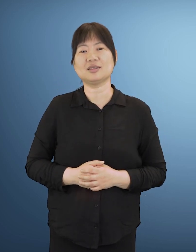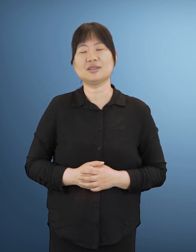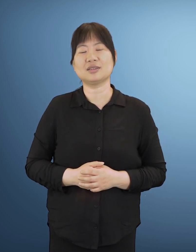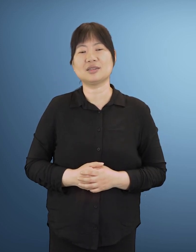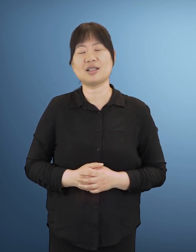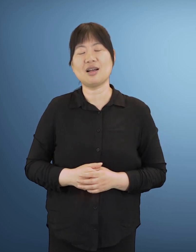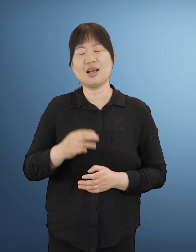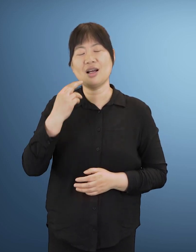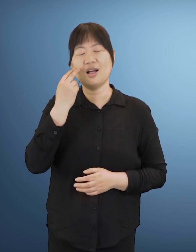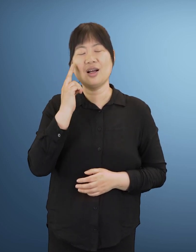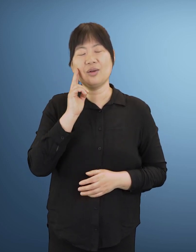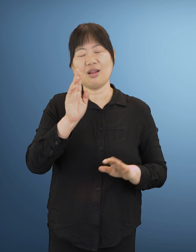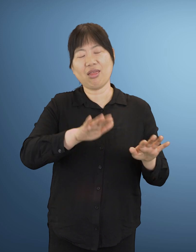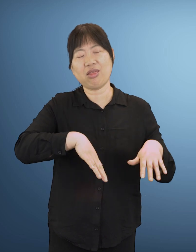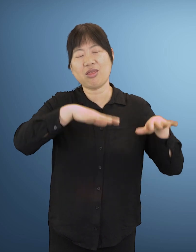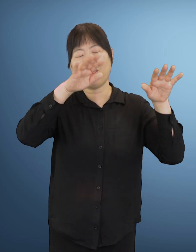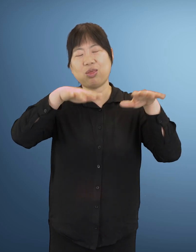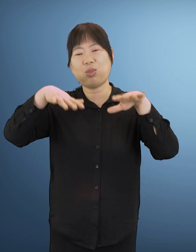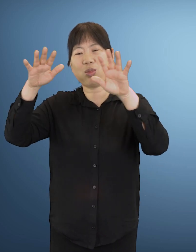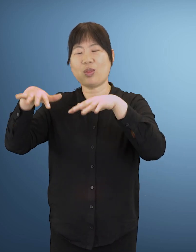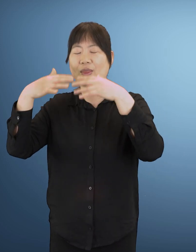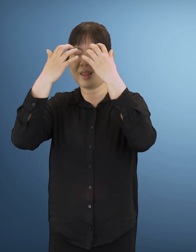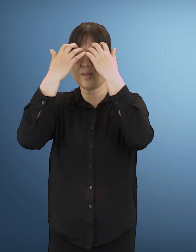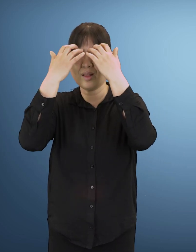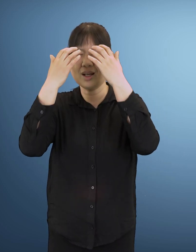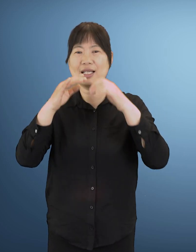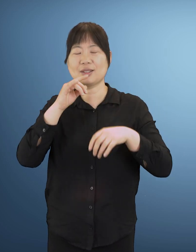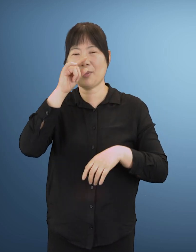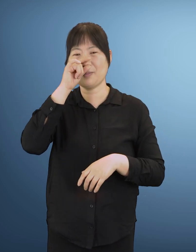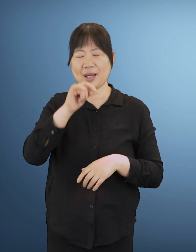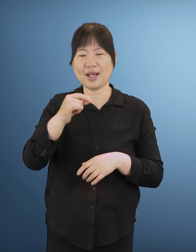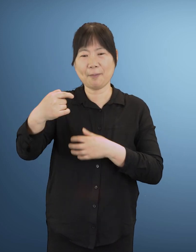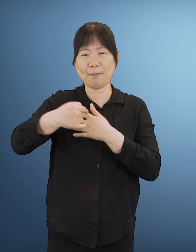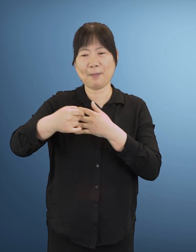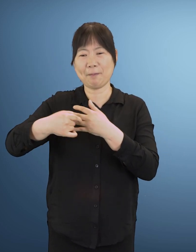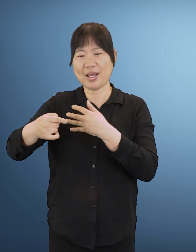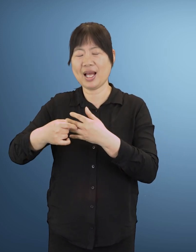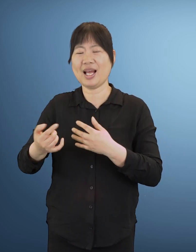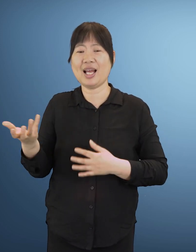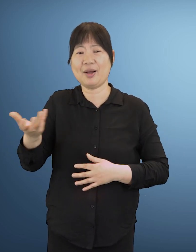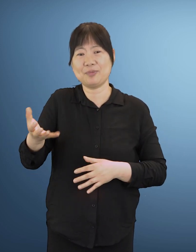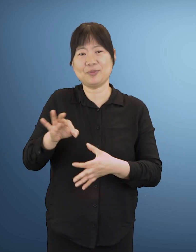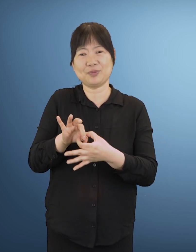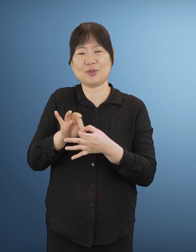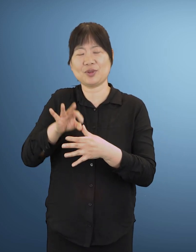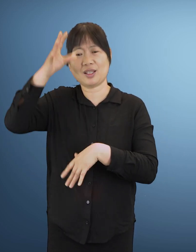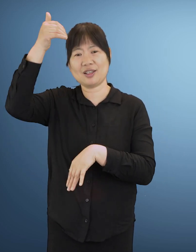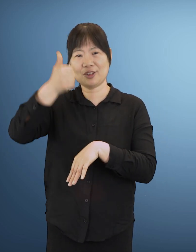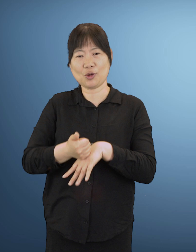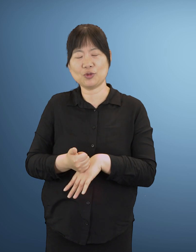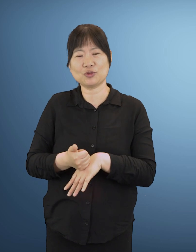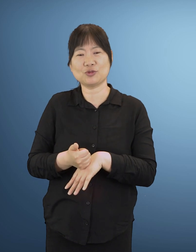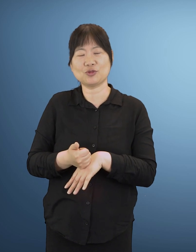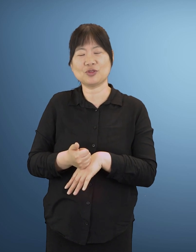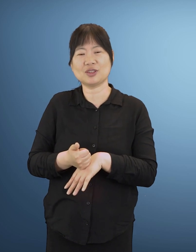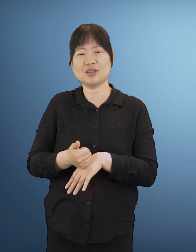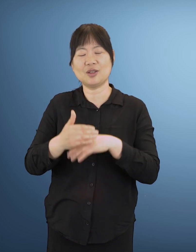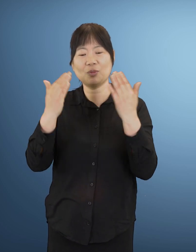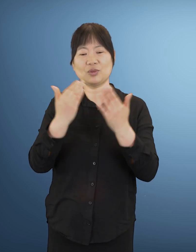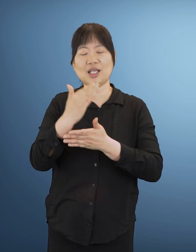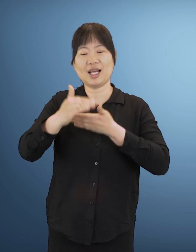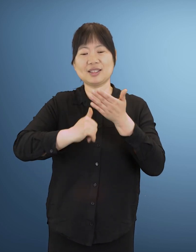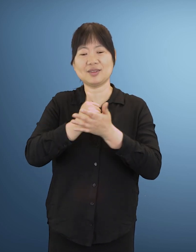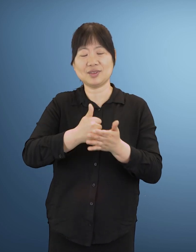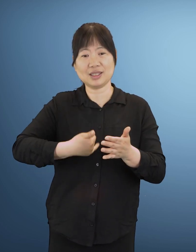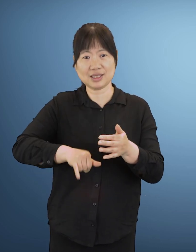그 풍랑, 그 고통, 그 가시 같은 아픔을 통해서 결국 모든